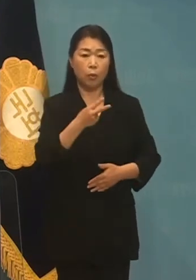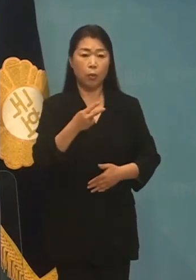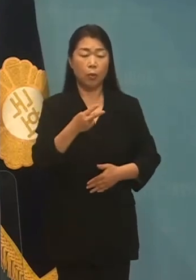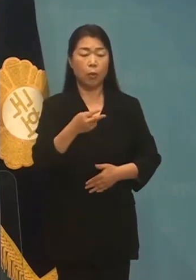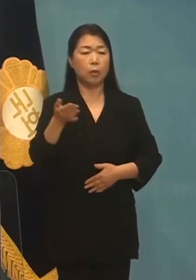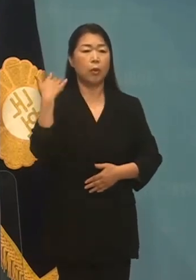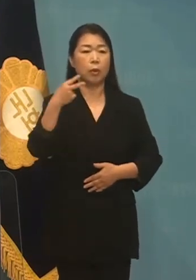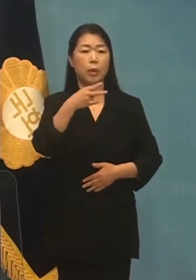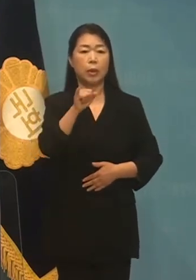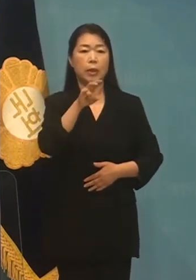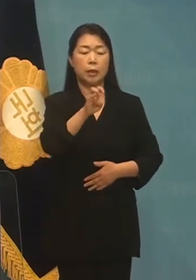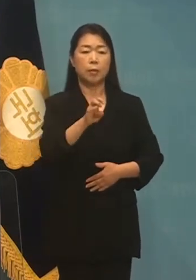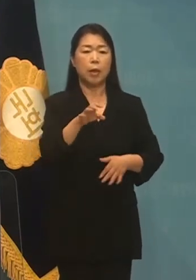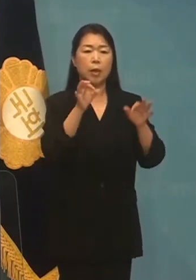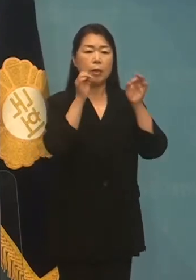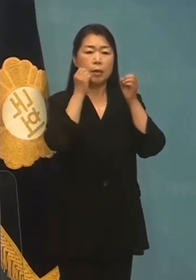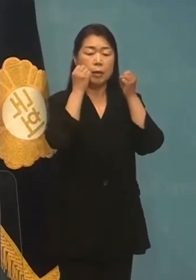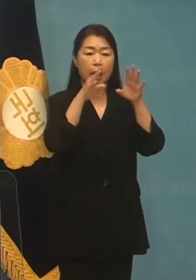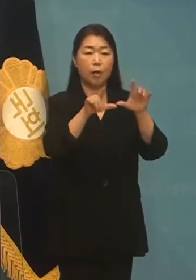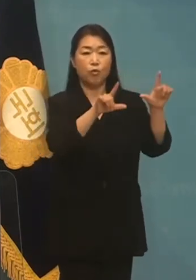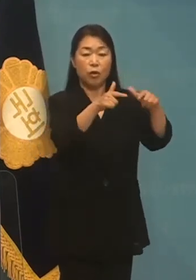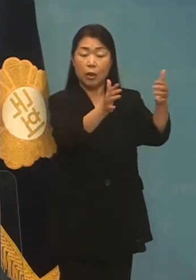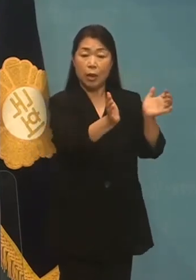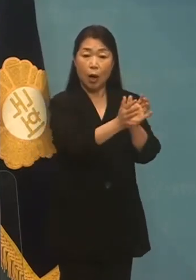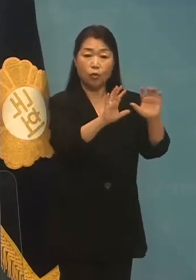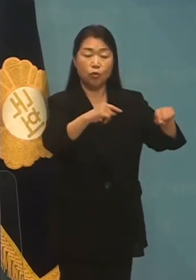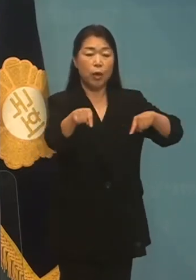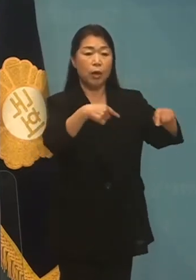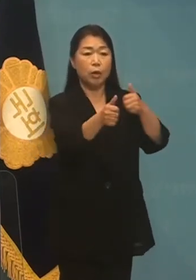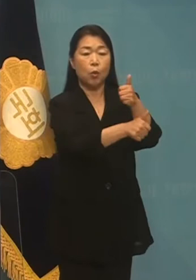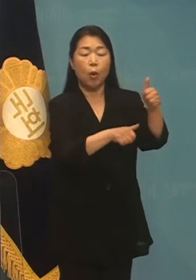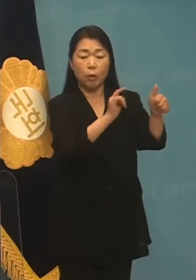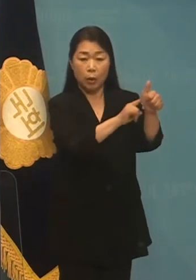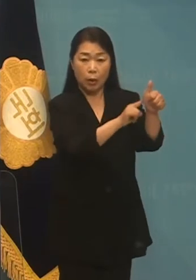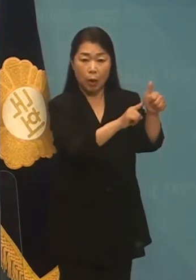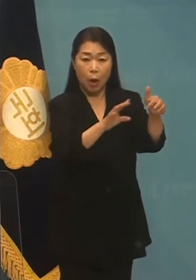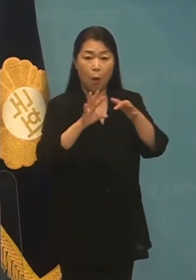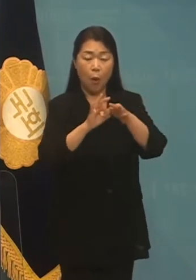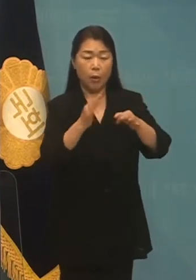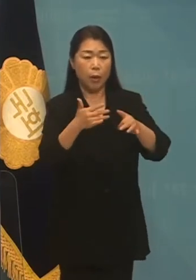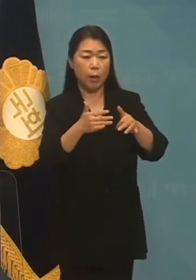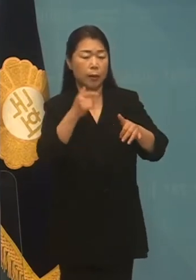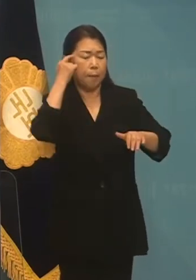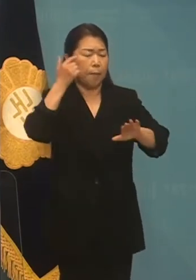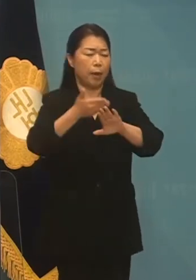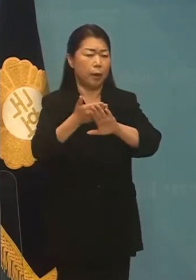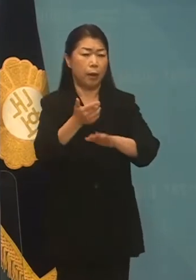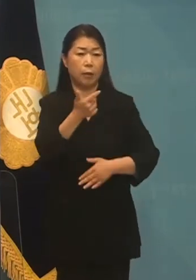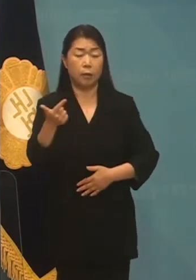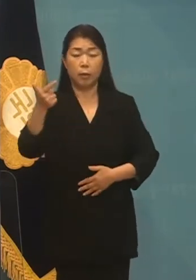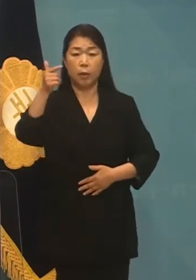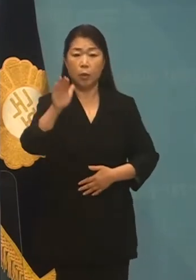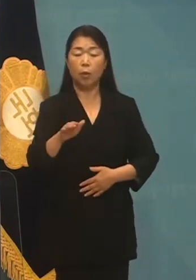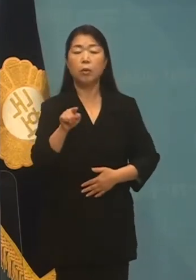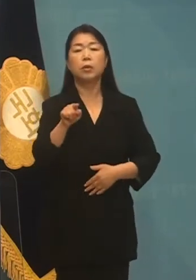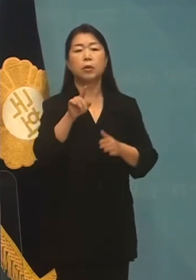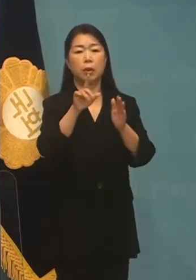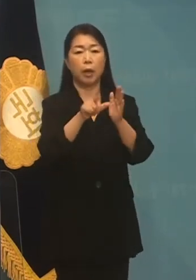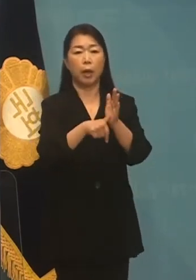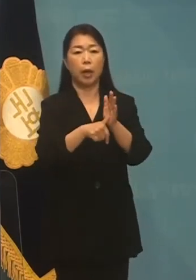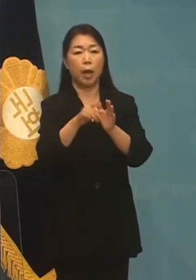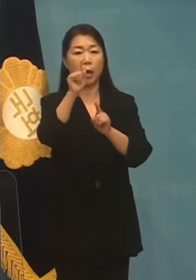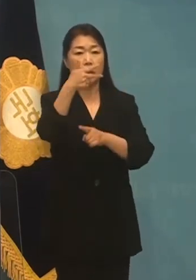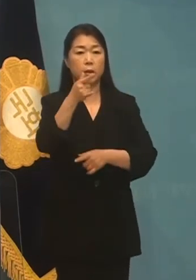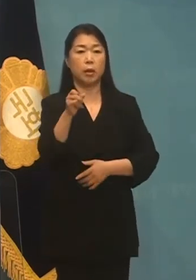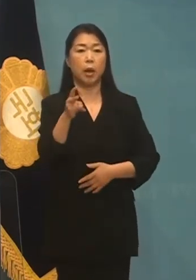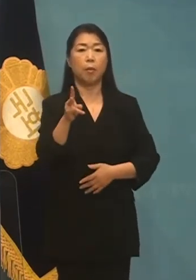전 새누리당 국회의원 등 중앙 정치권의 강한 반대에도 당시